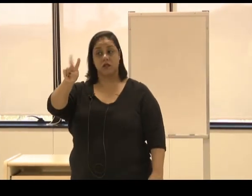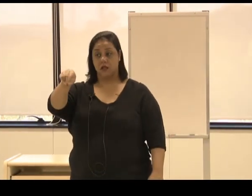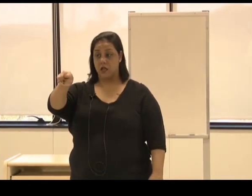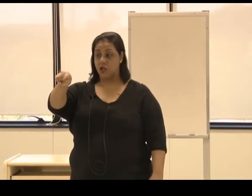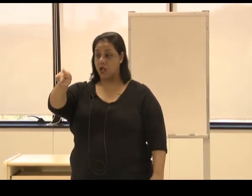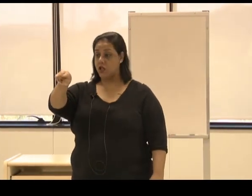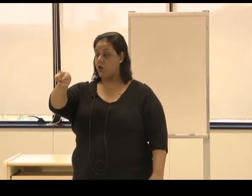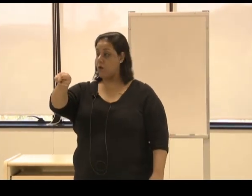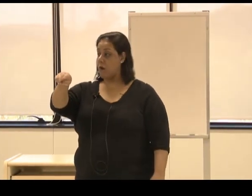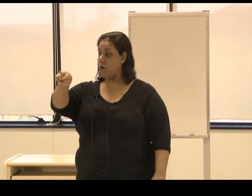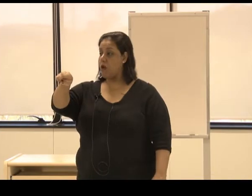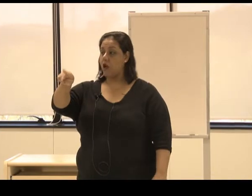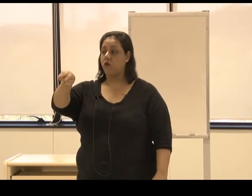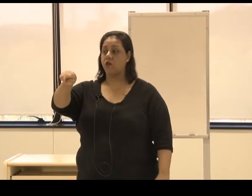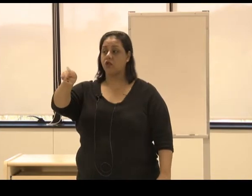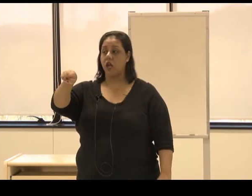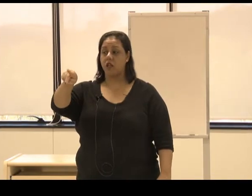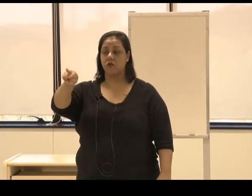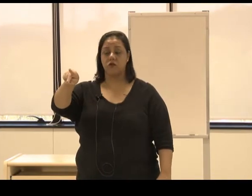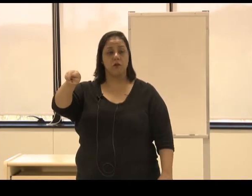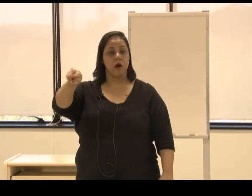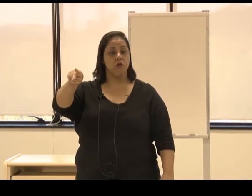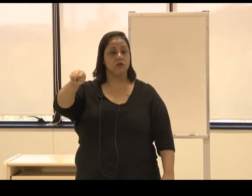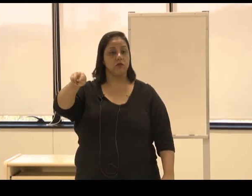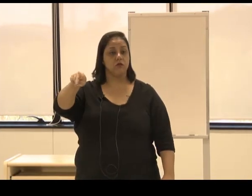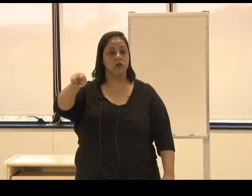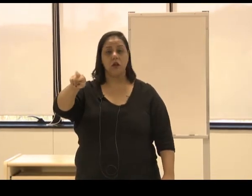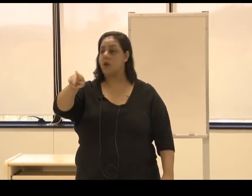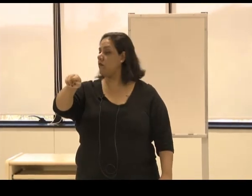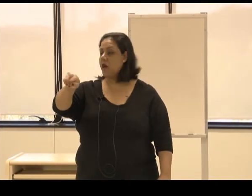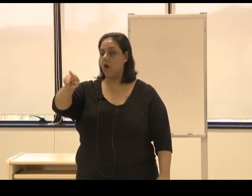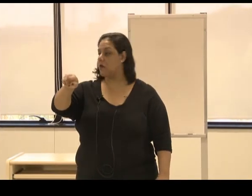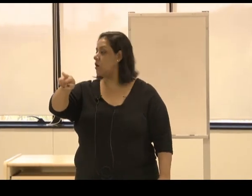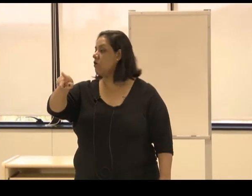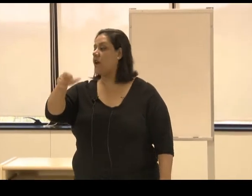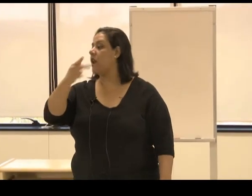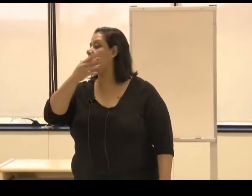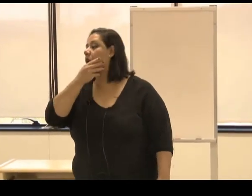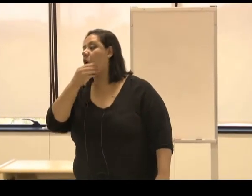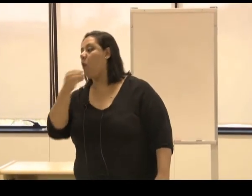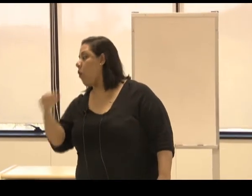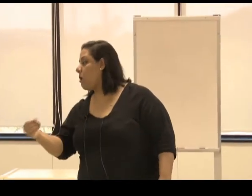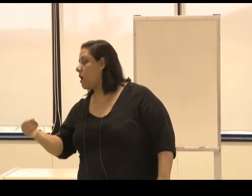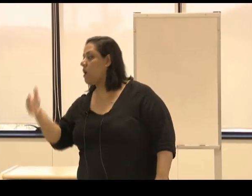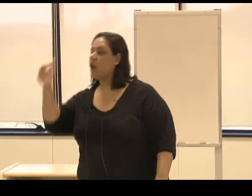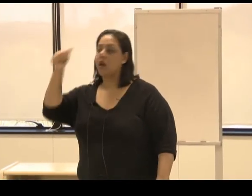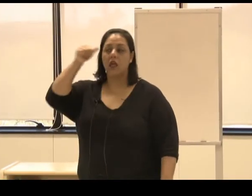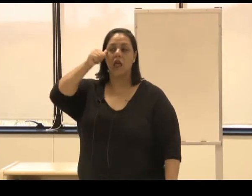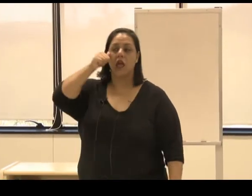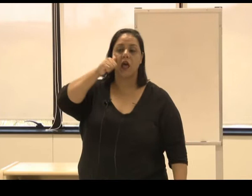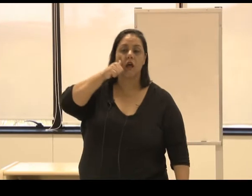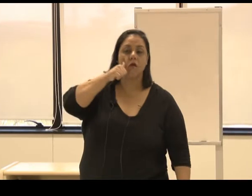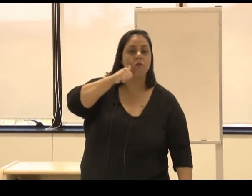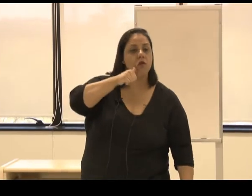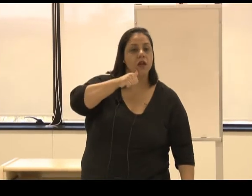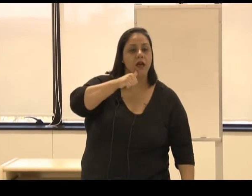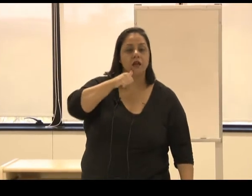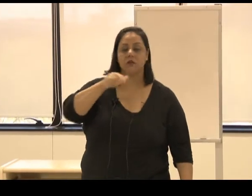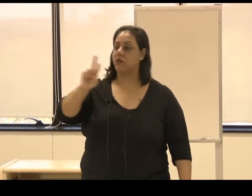E já digo a mão. Eu dei o gênero dos irmãos? Não, eu não falei nem que era homem, nem que era mulher. Só